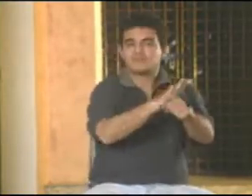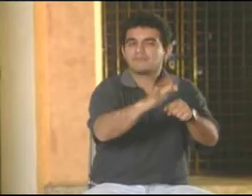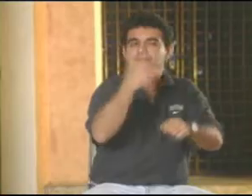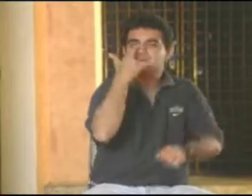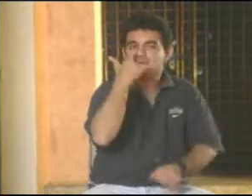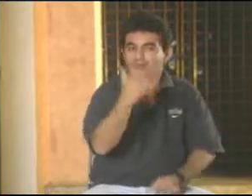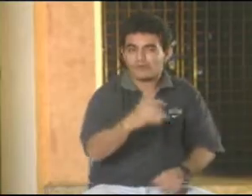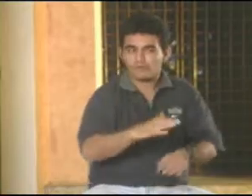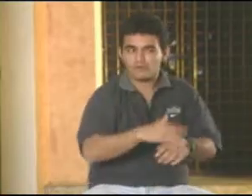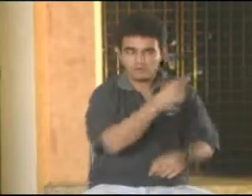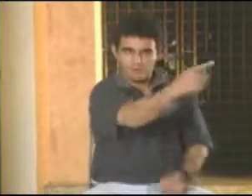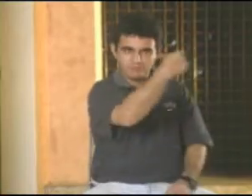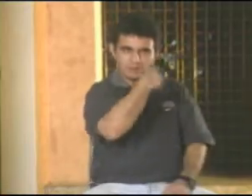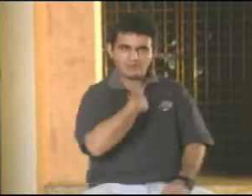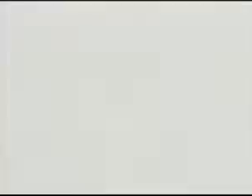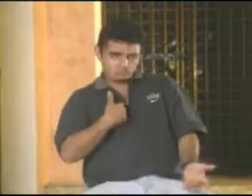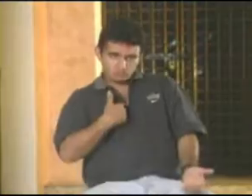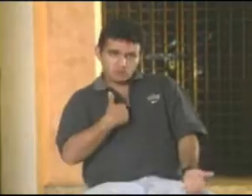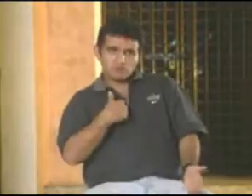sordo, hablaba mal de él.